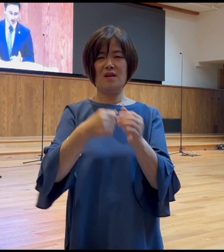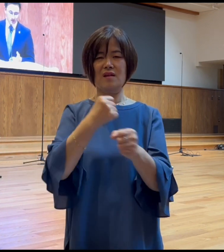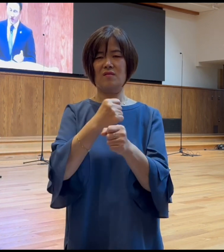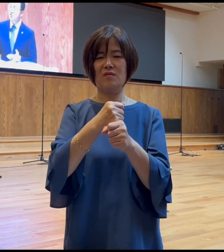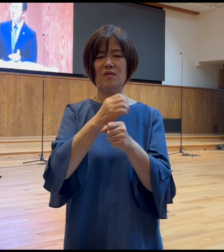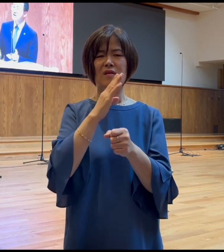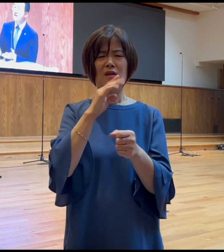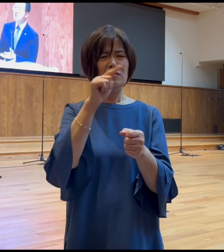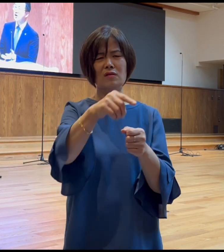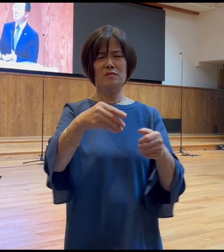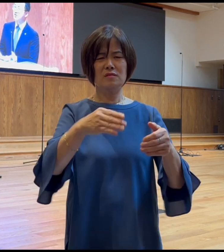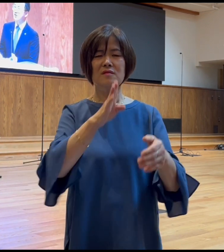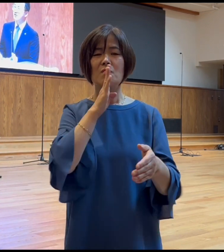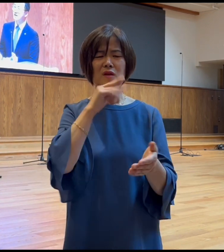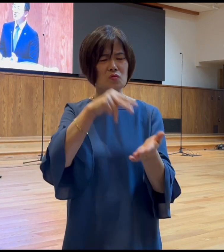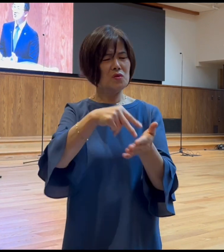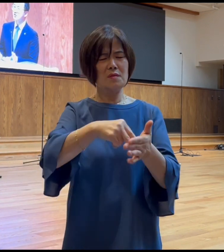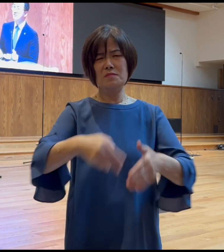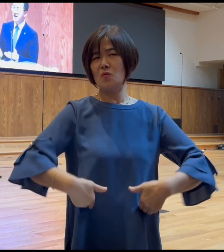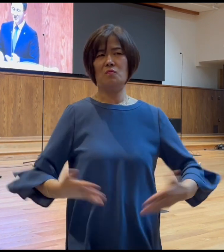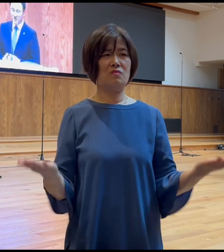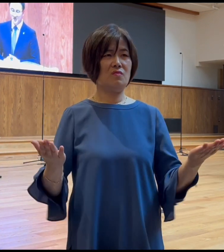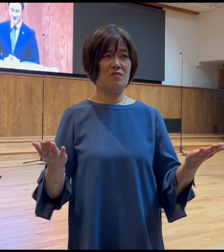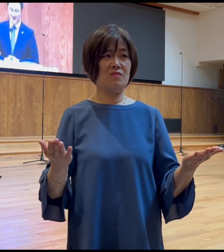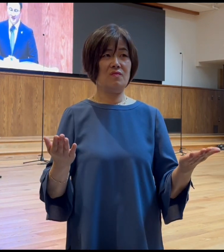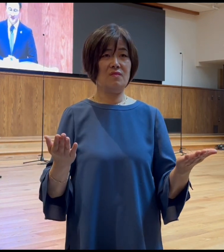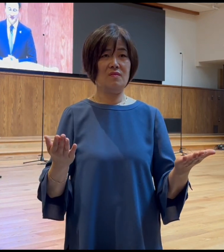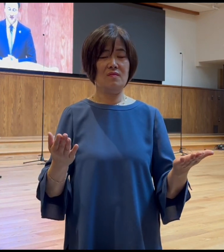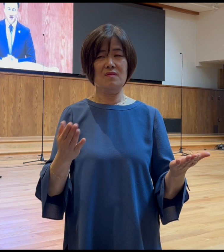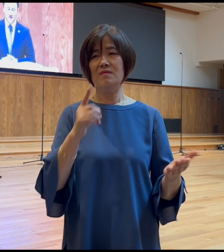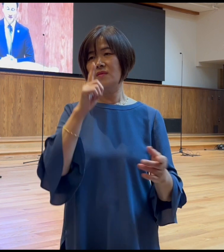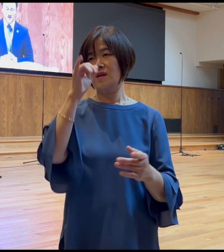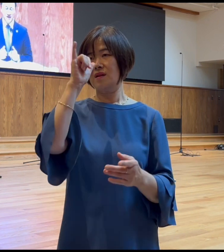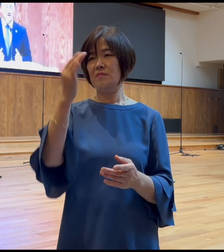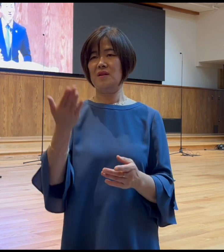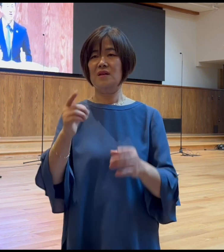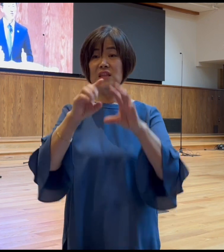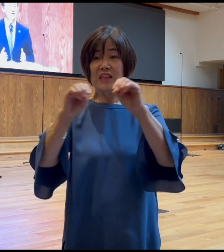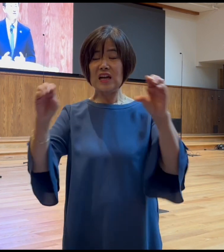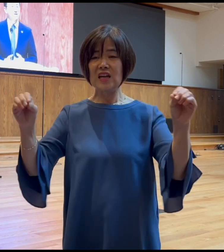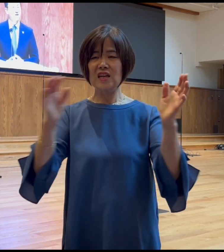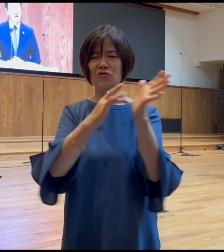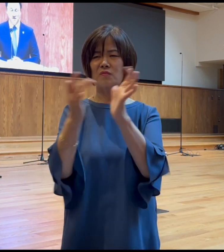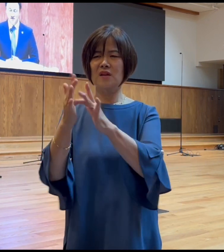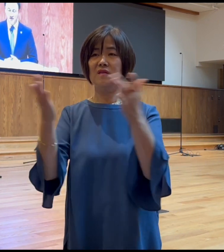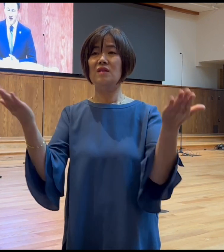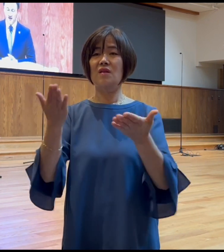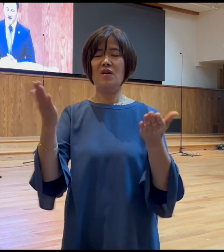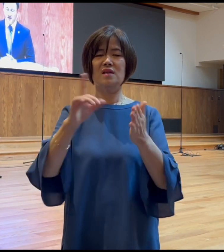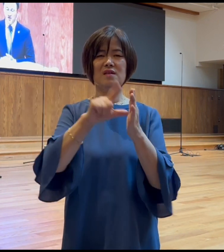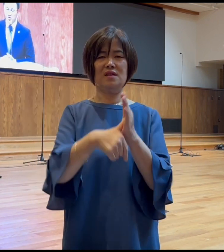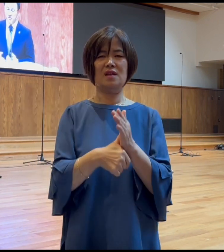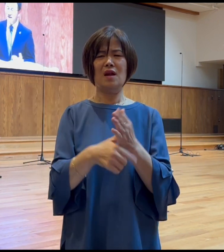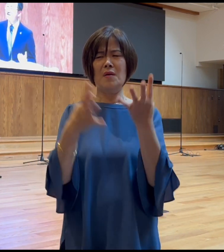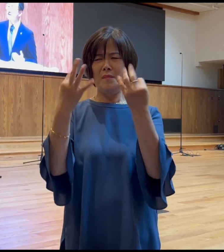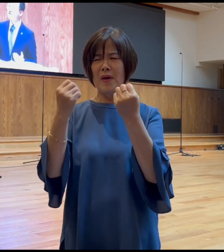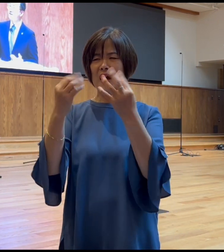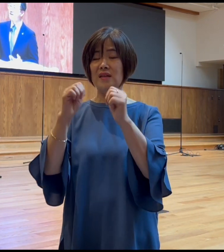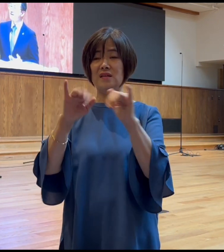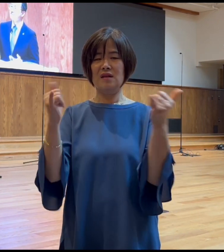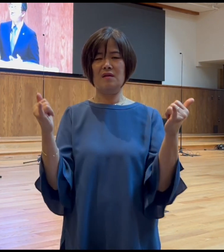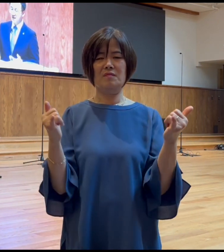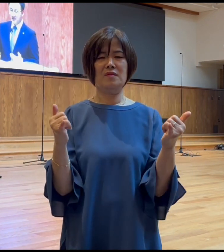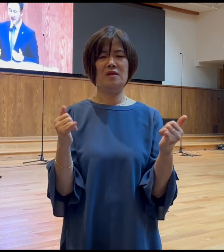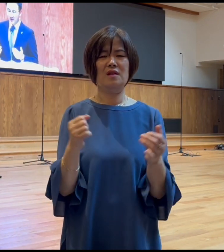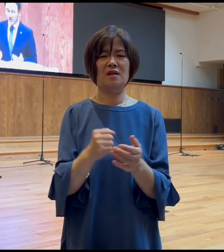부정당하는 것은 너는 존재할 이유가 없어 라고 말하는 것이죠. 이 땅에서 예수님께서 사역을 하실 때 수많은